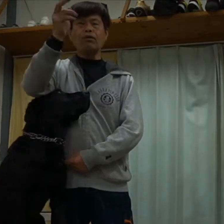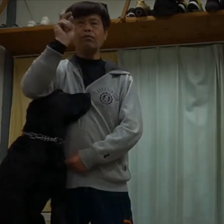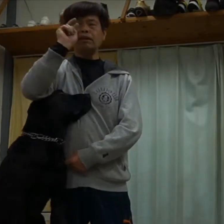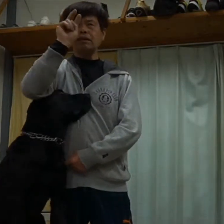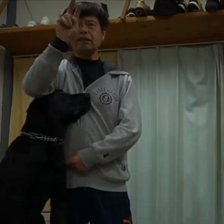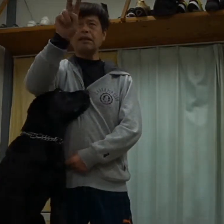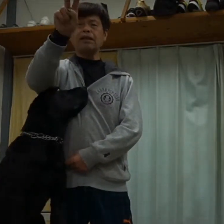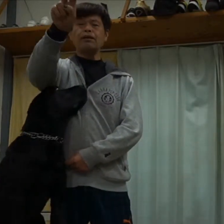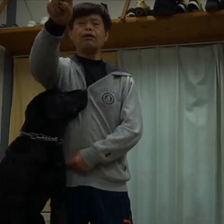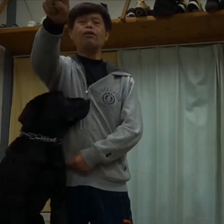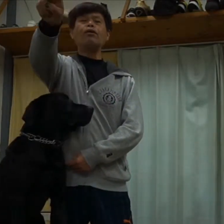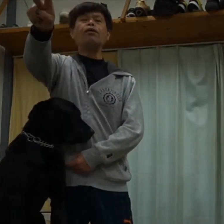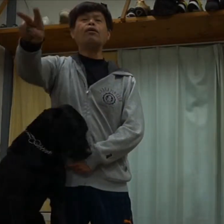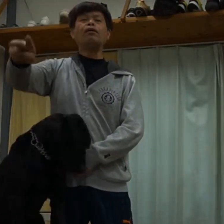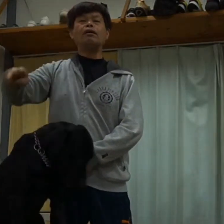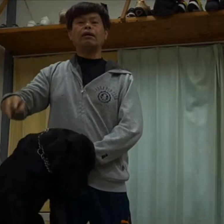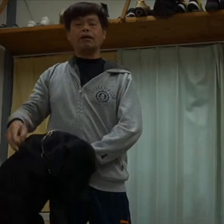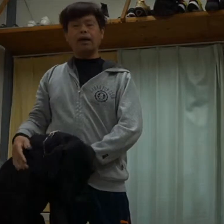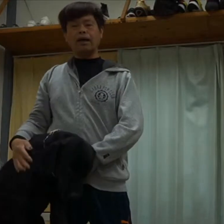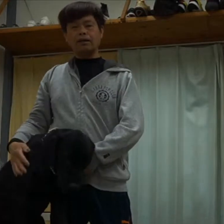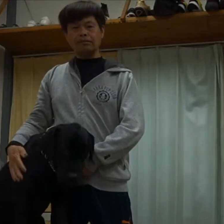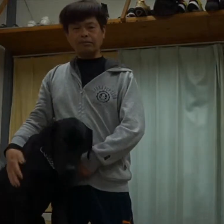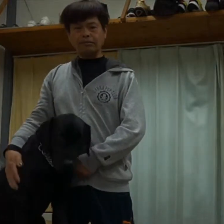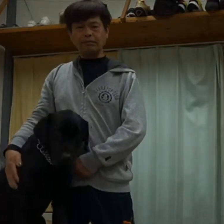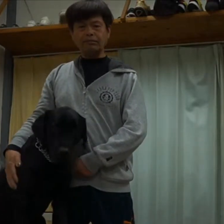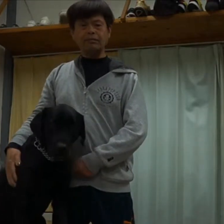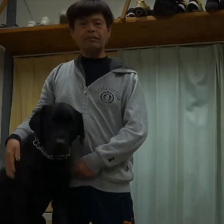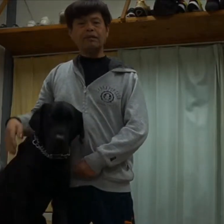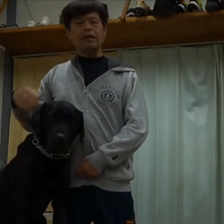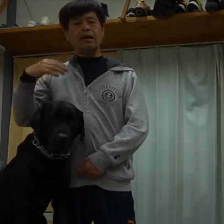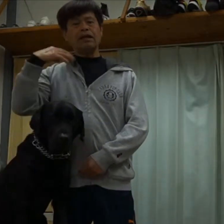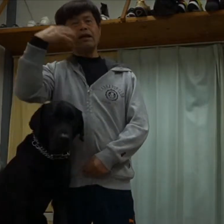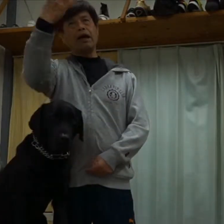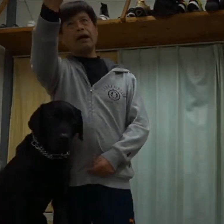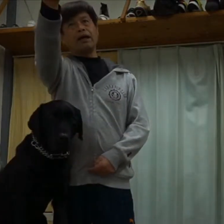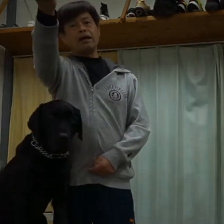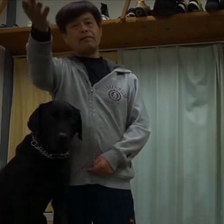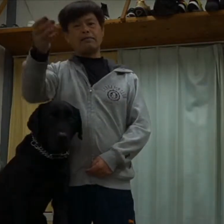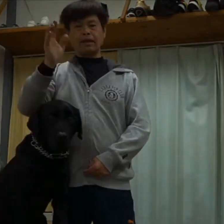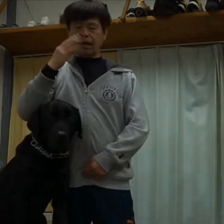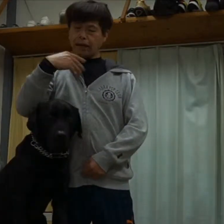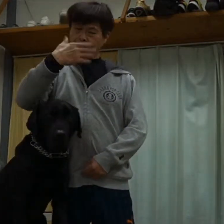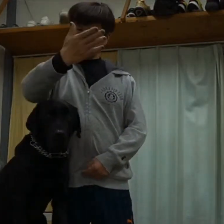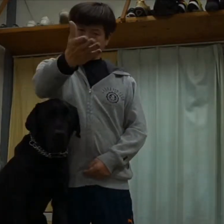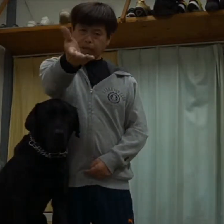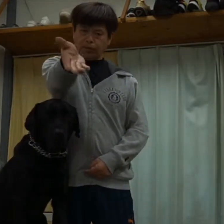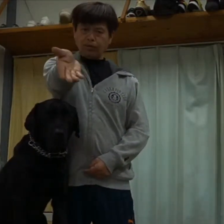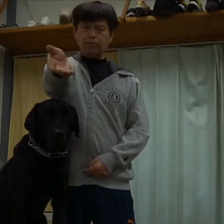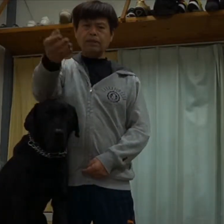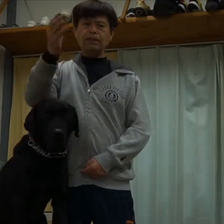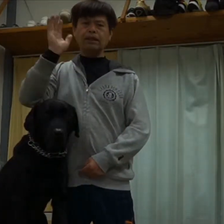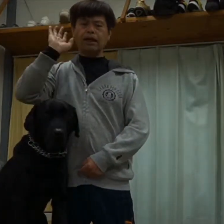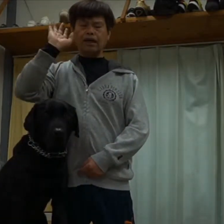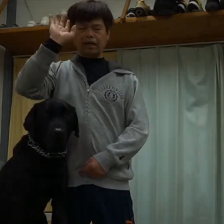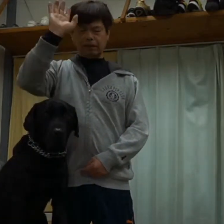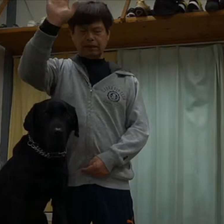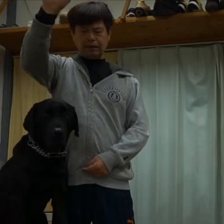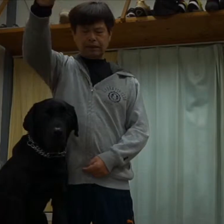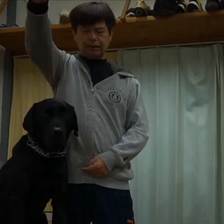を見て号ラームあれがあまたの未来